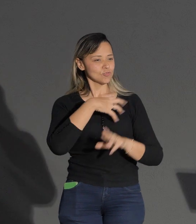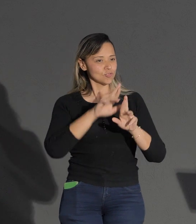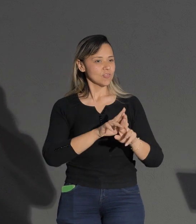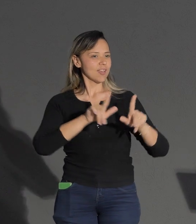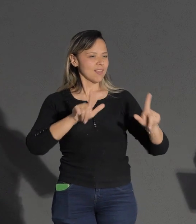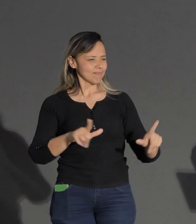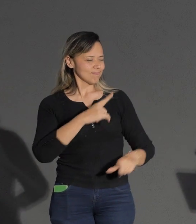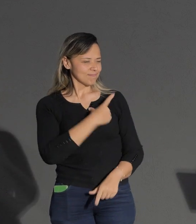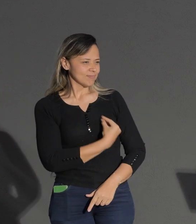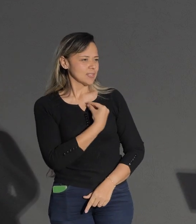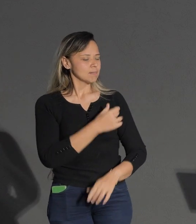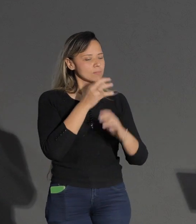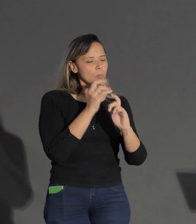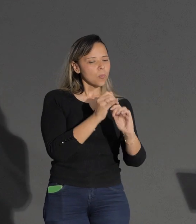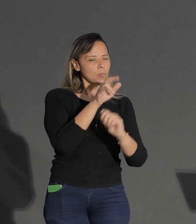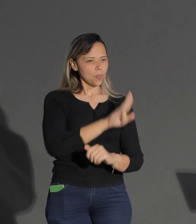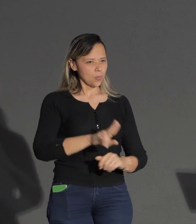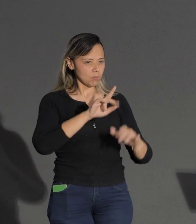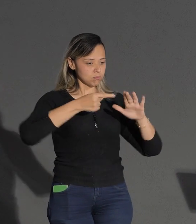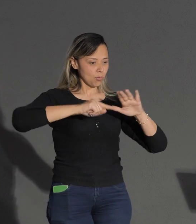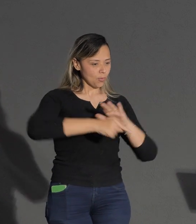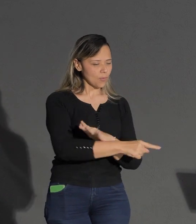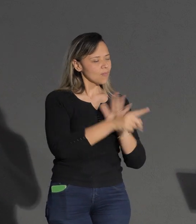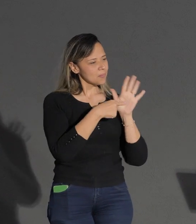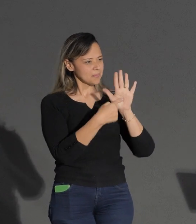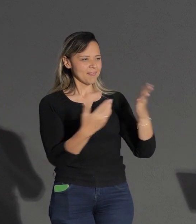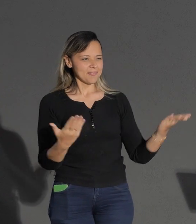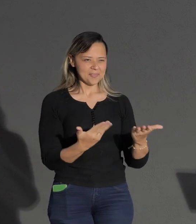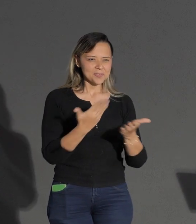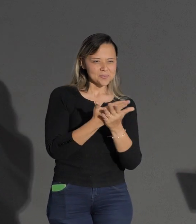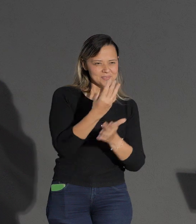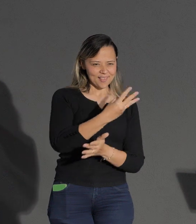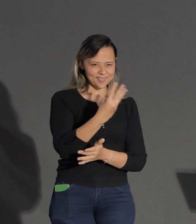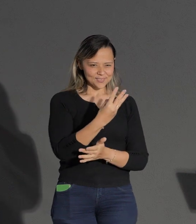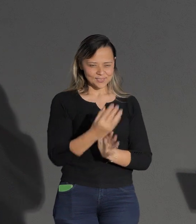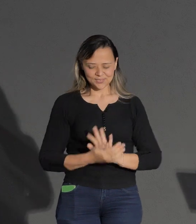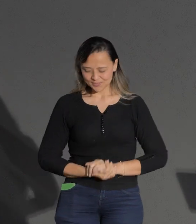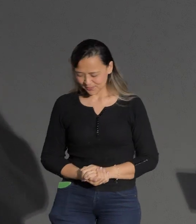né? Explora a flauta por inteiro. Tá? E ele vai apresentar o estudo número 3.